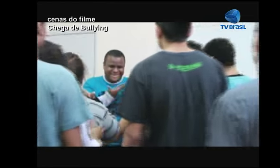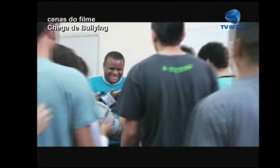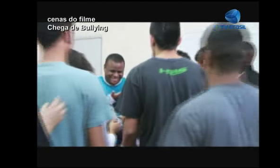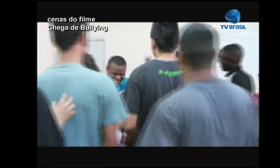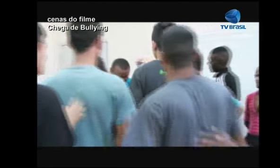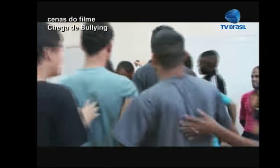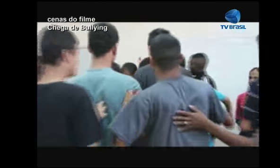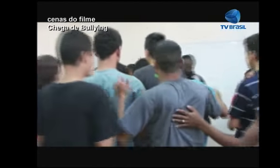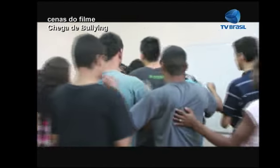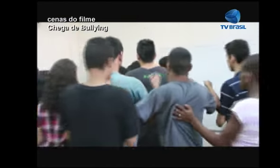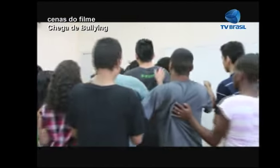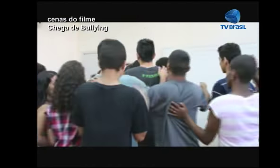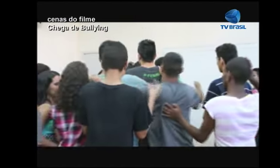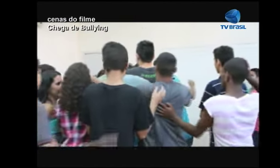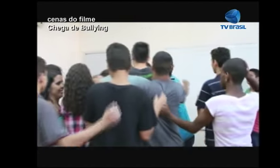abraçá-los. Voz de intérprete.